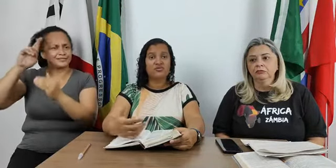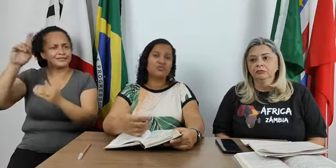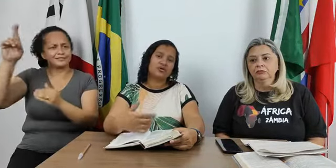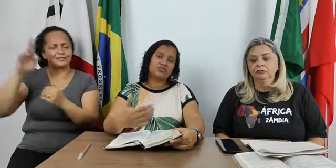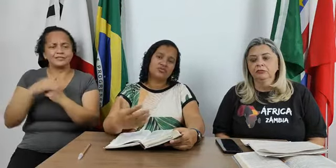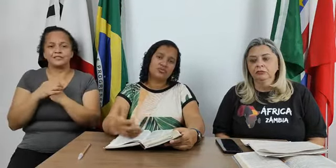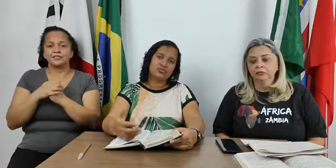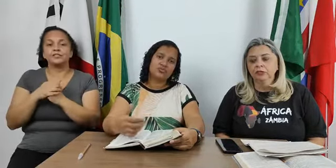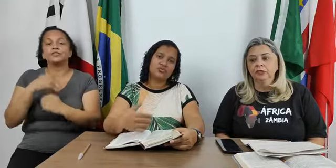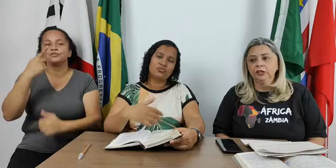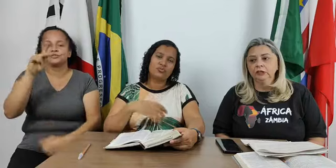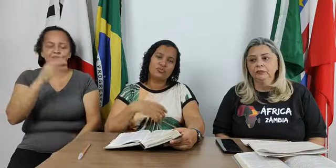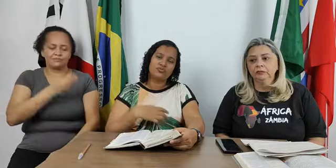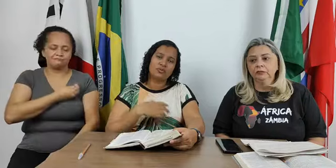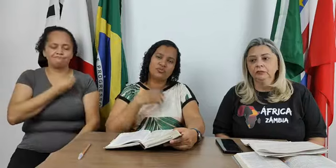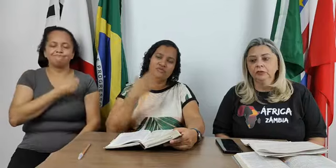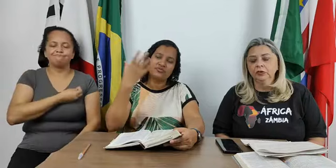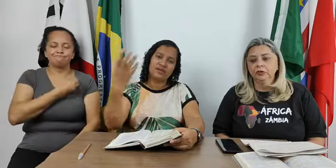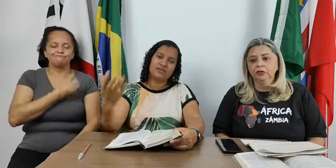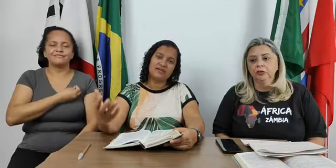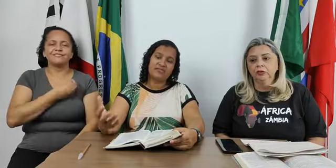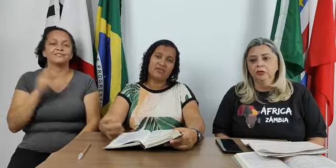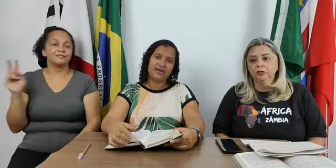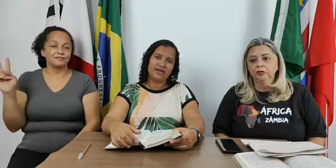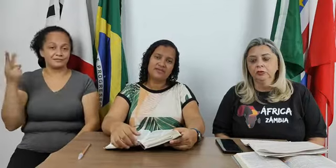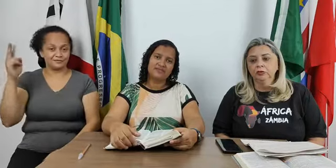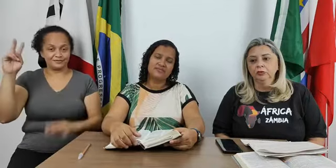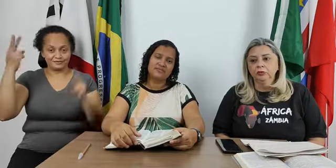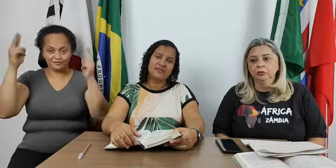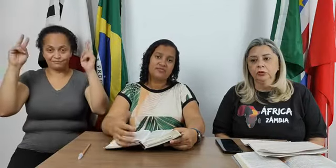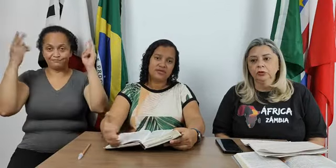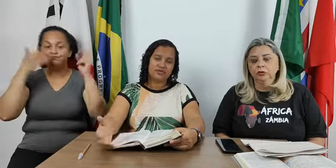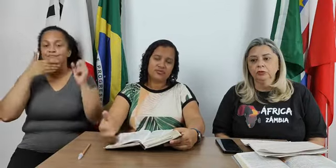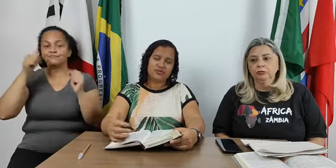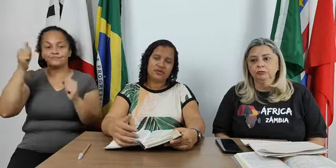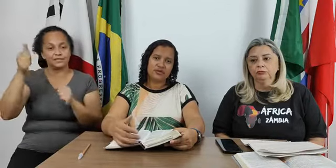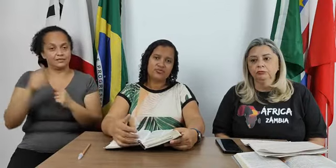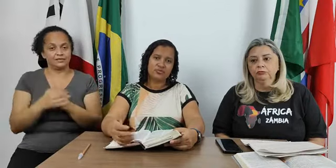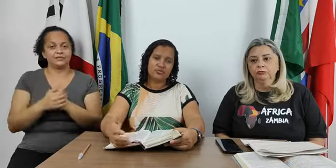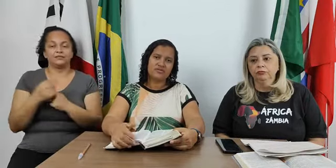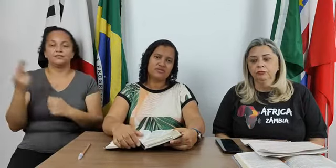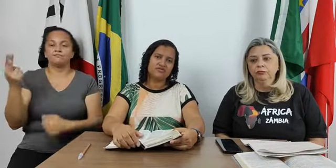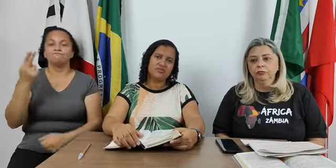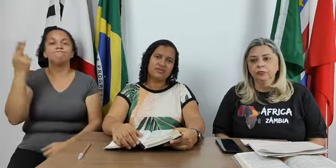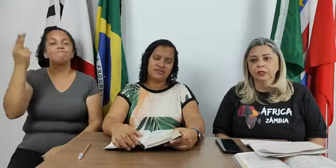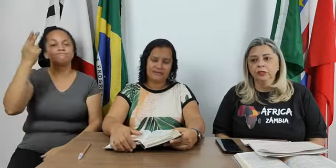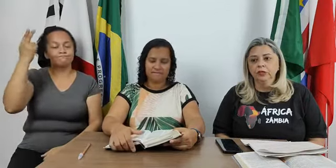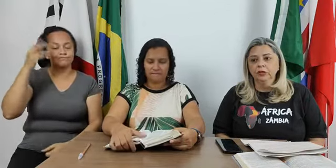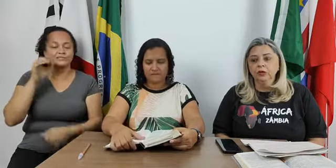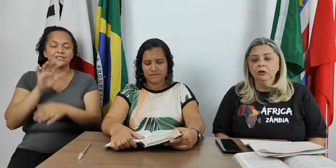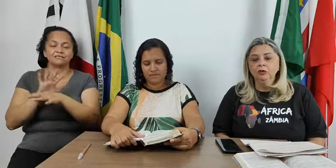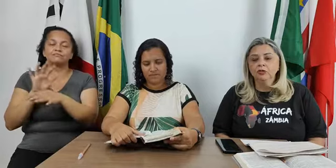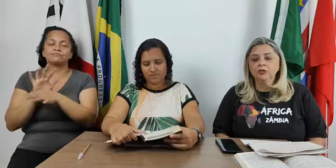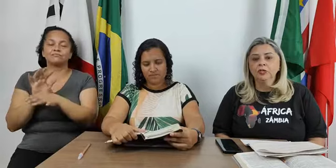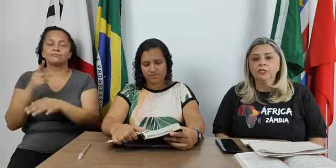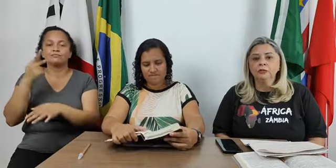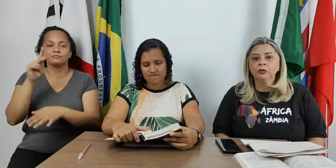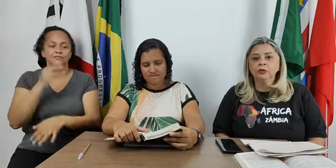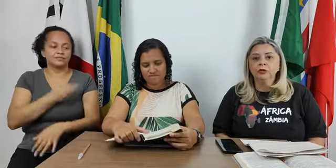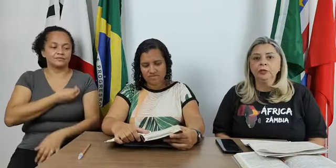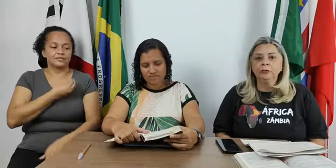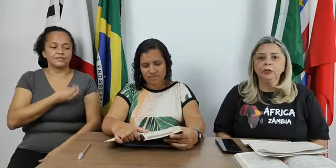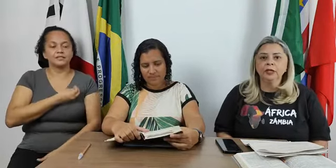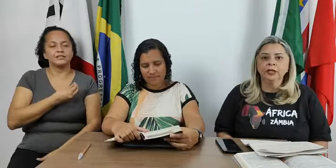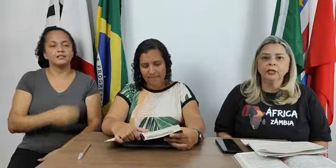tuas atitudes, o teu valor vai aflorar e vai testificar a tua mudança de vida. Nosso